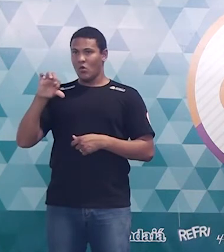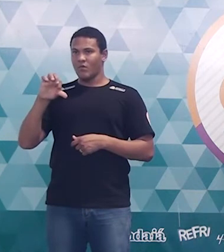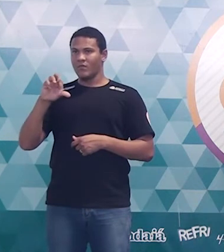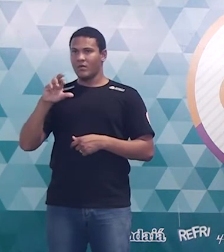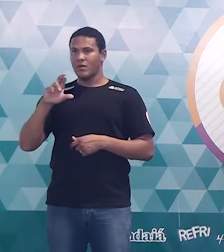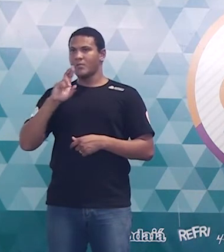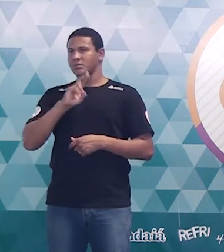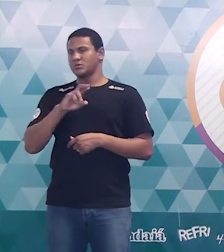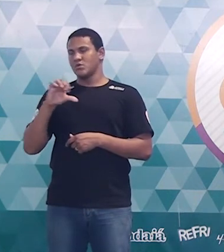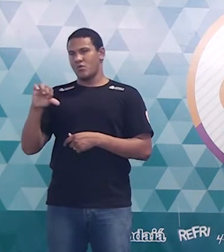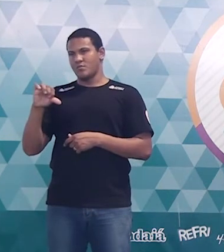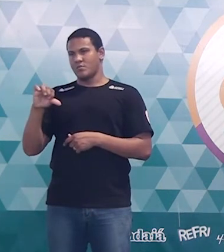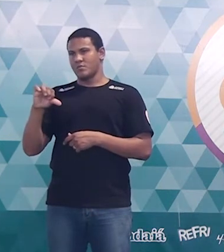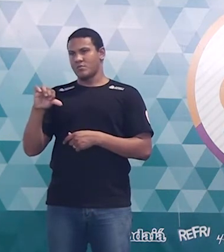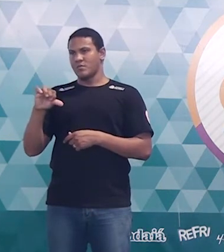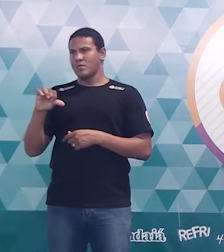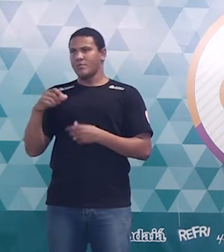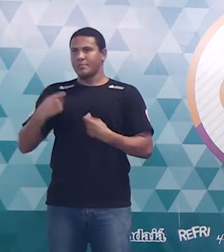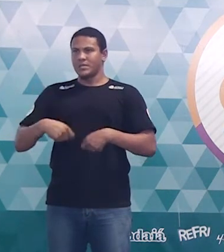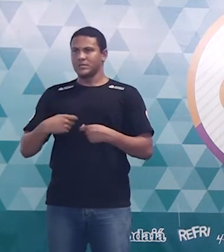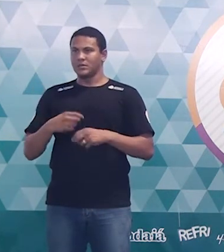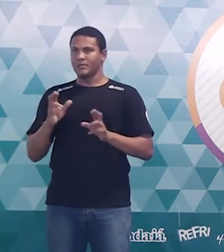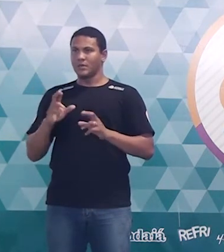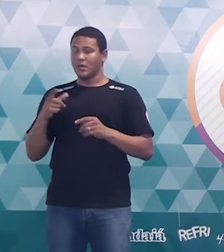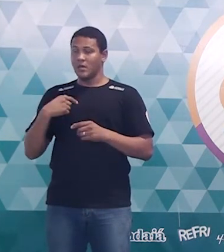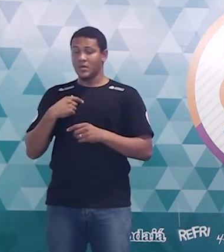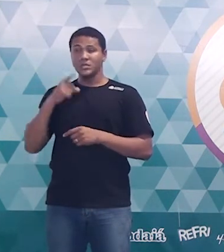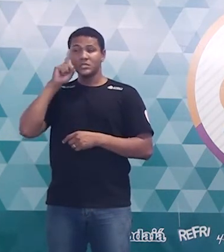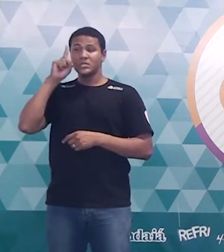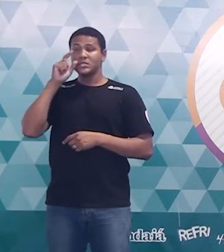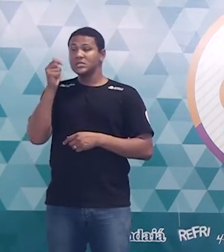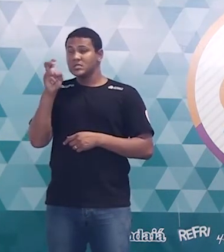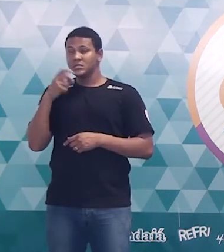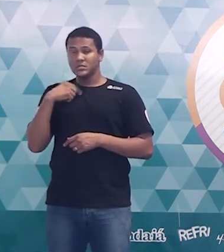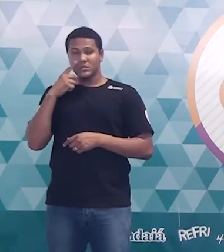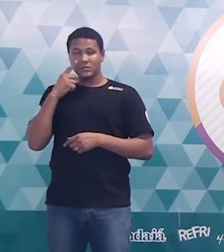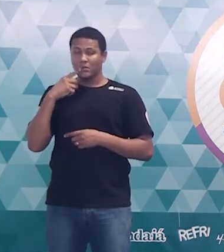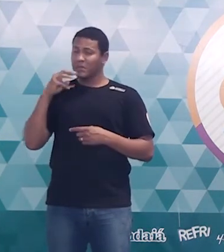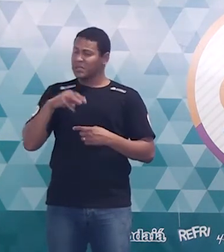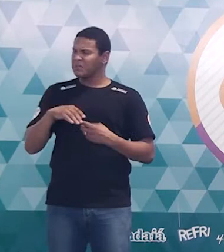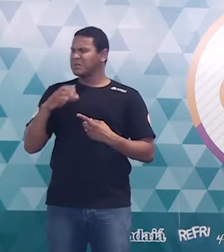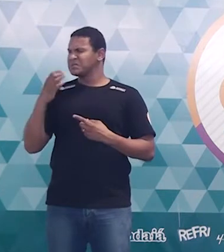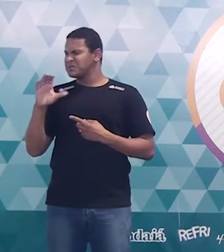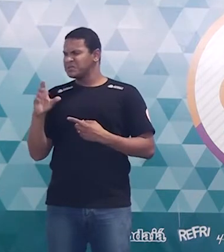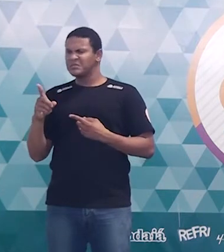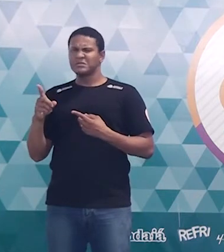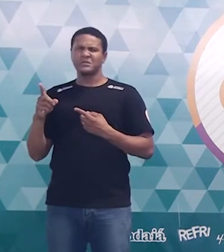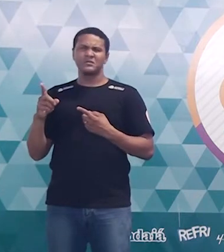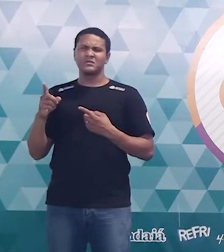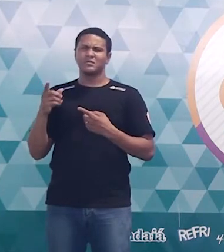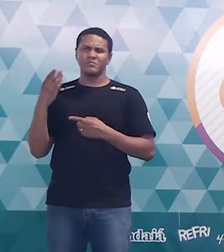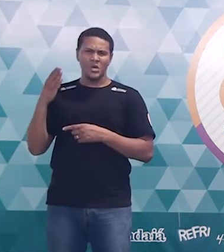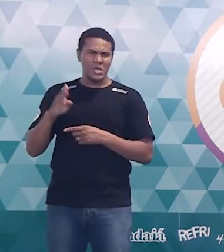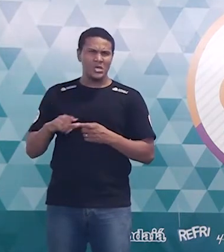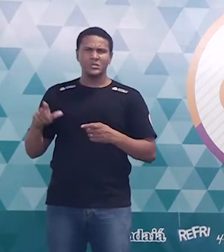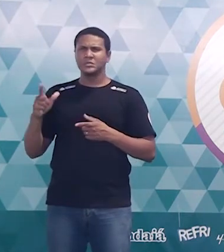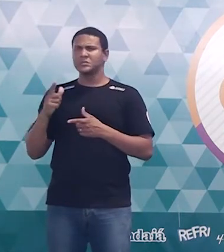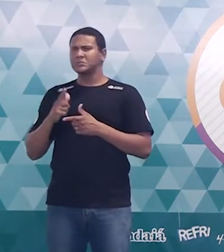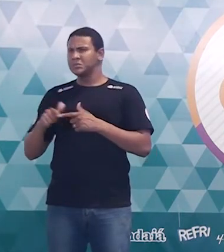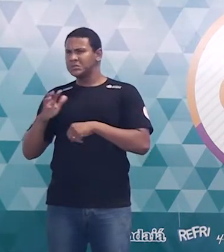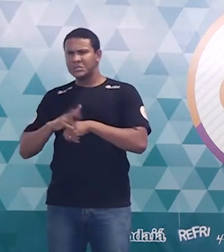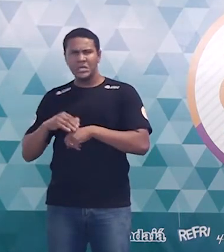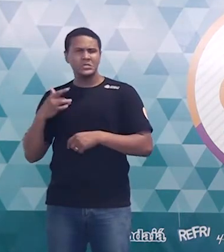recuperação. Em 15 dias eu estudei tudo. Matemática, ciências, biologia, programa de saúde, história,